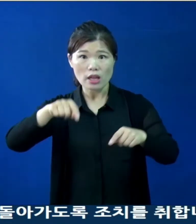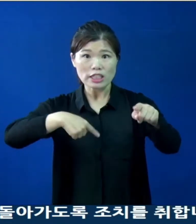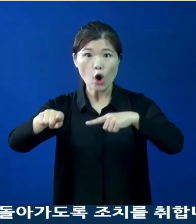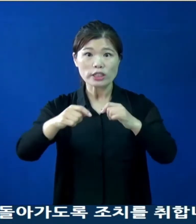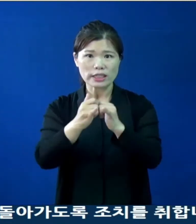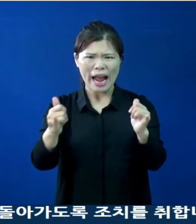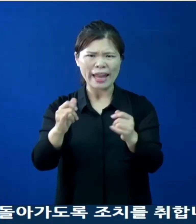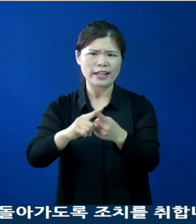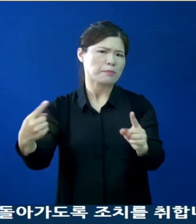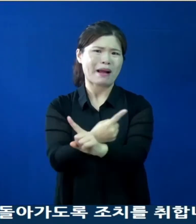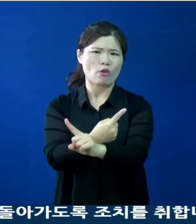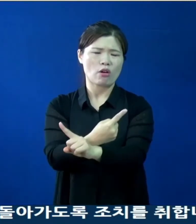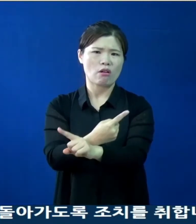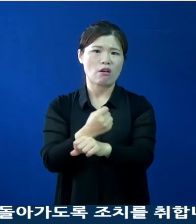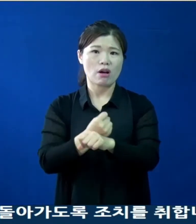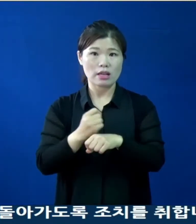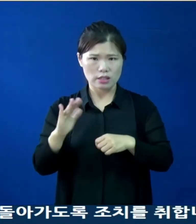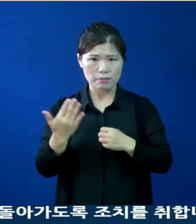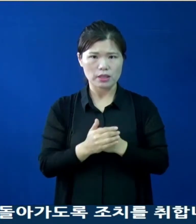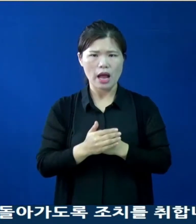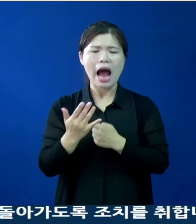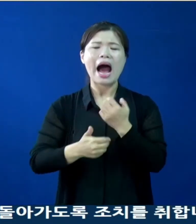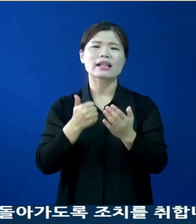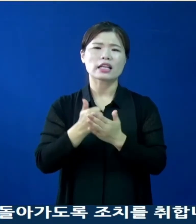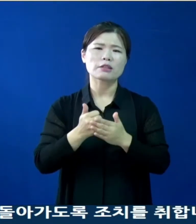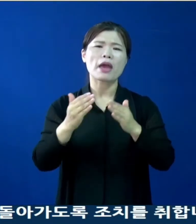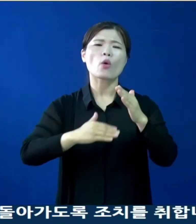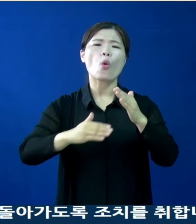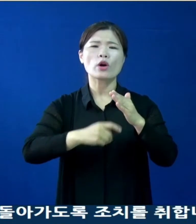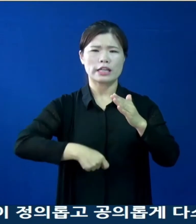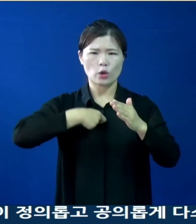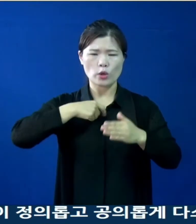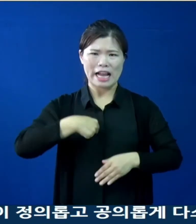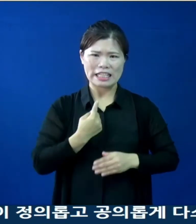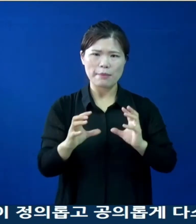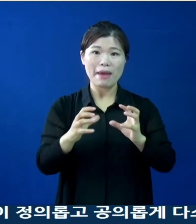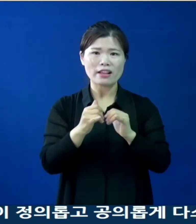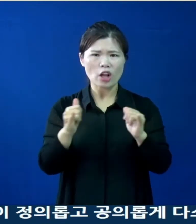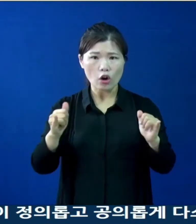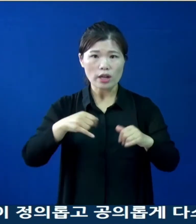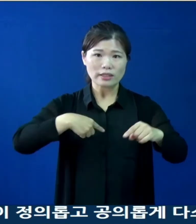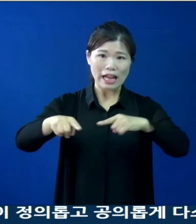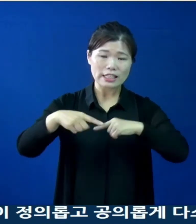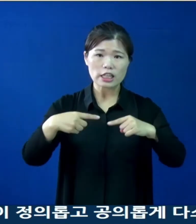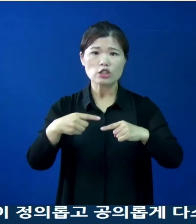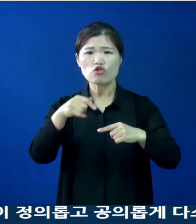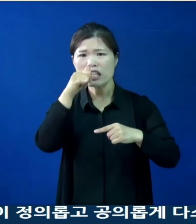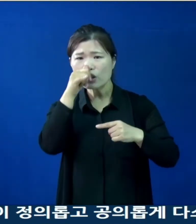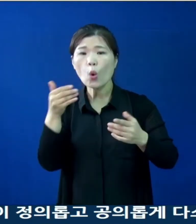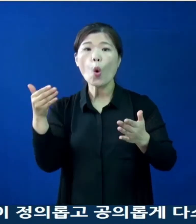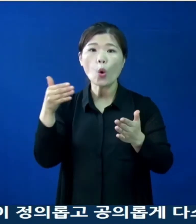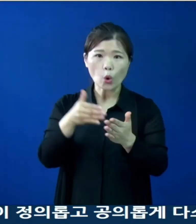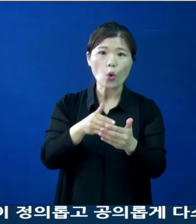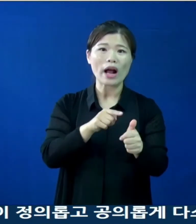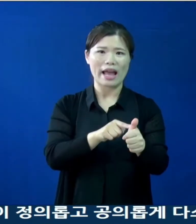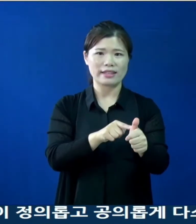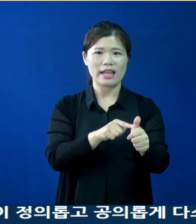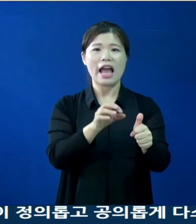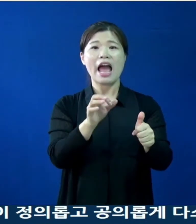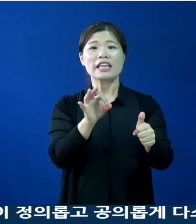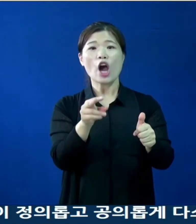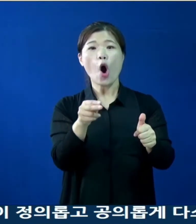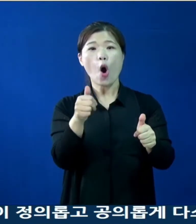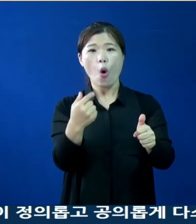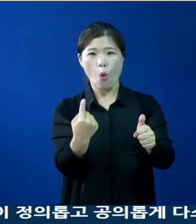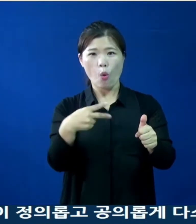하나님의 공의로 자신의 백성들을 다스릴 수 있도록 조치를 취한 것이 여호사밧이 한